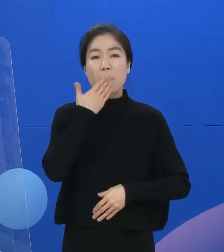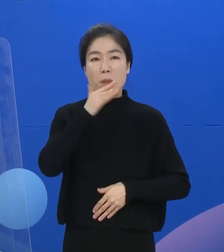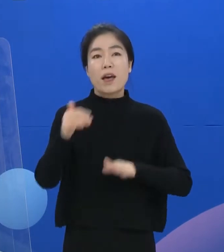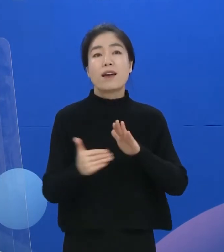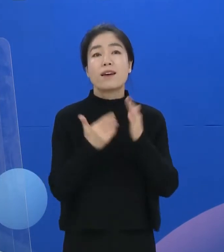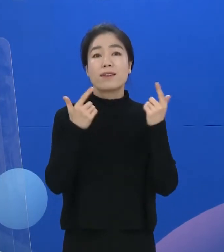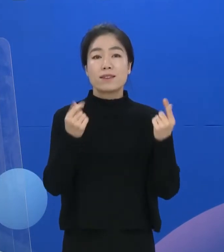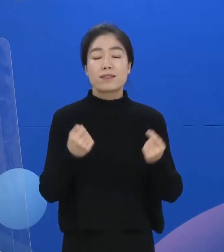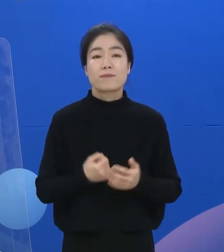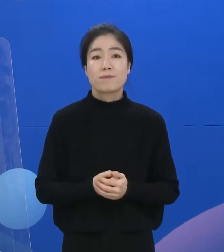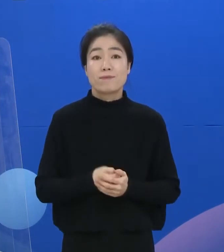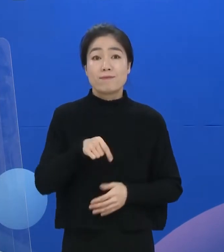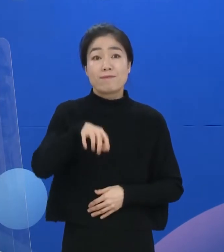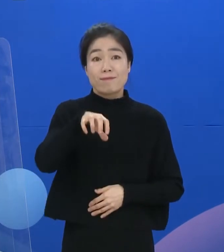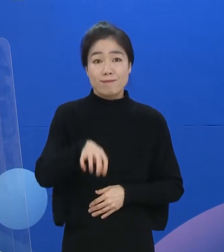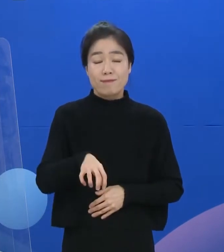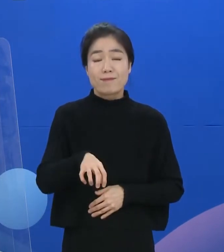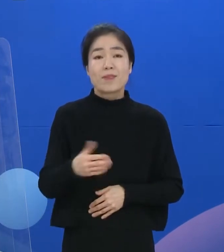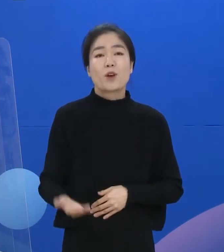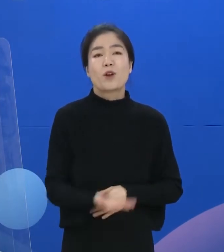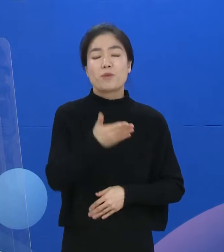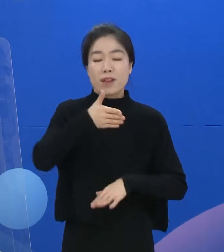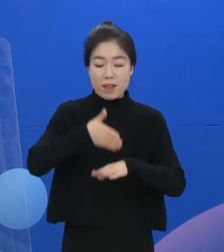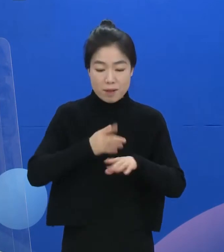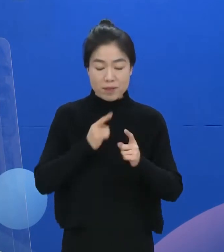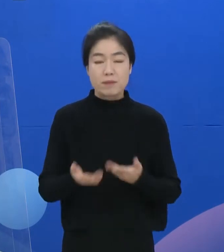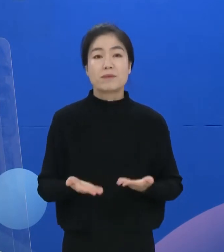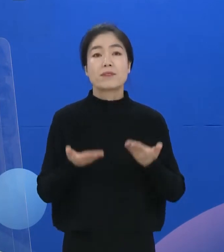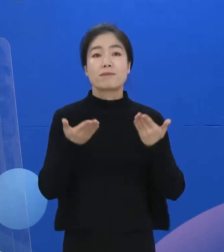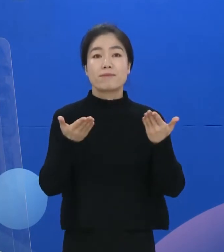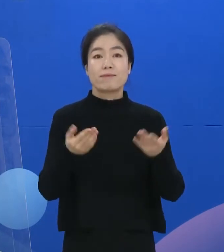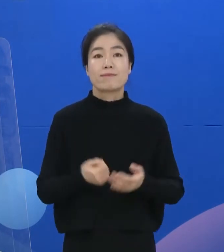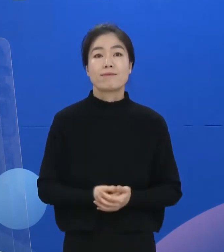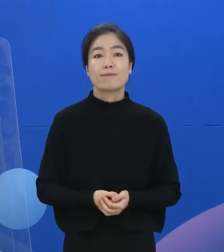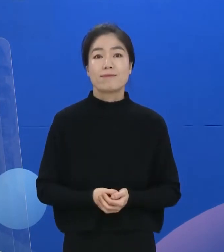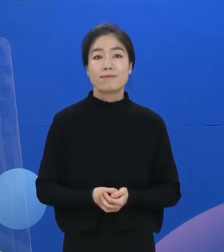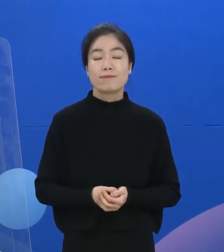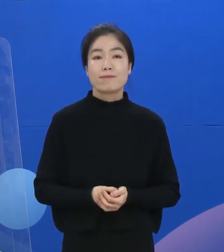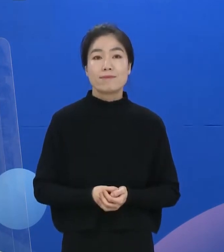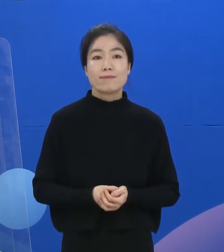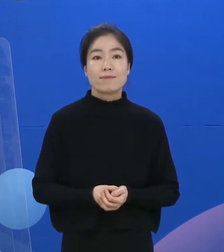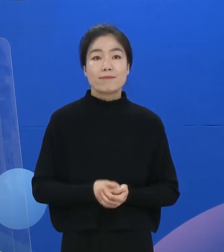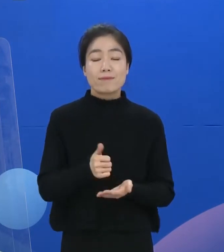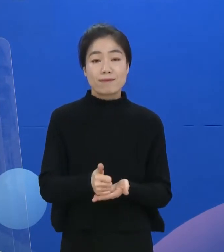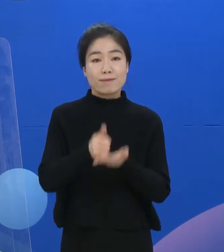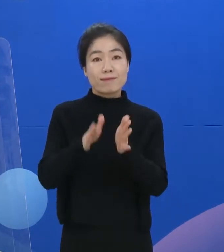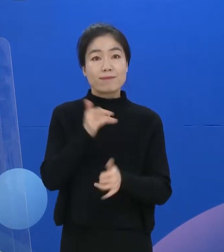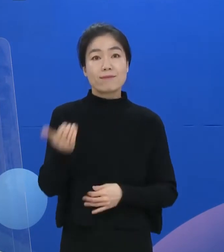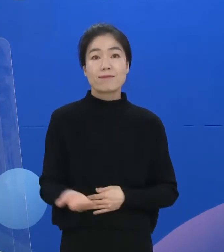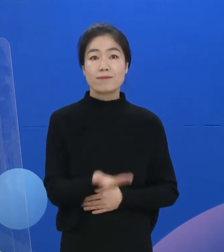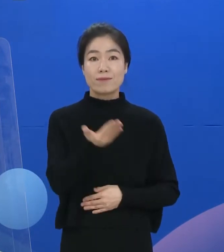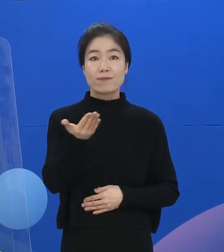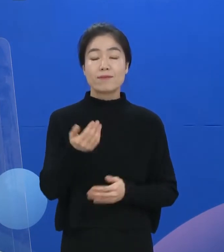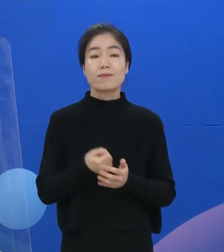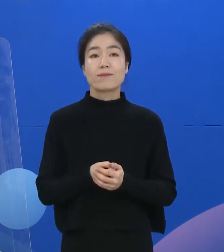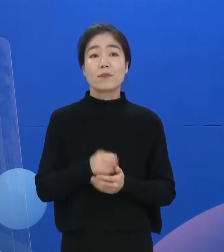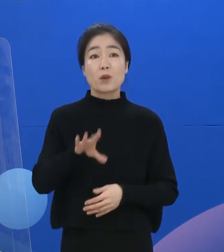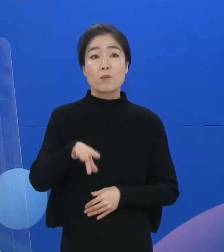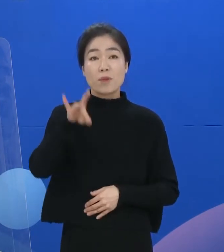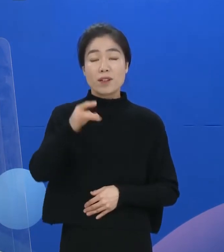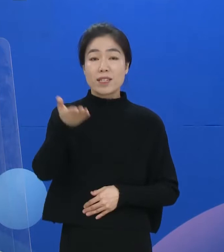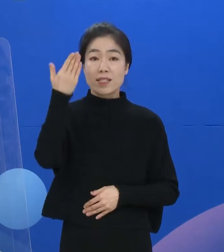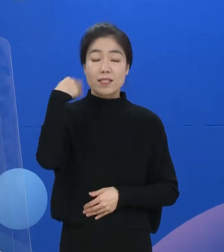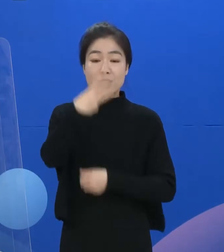시민들께서 시정을 믿고 아낌없이 성원해 주셨기에 가능했습니다이 자리를 빌어 깊은